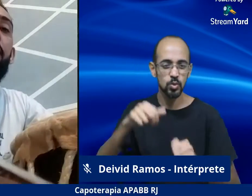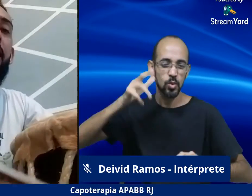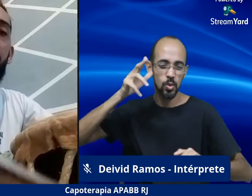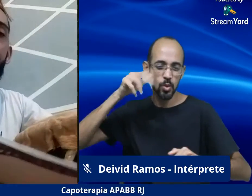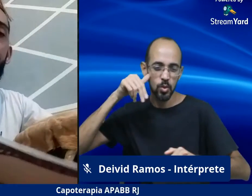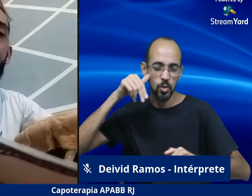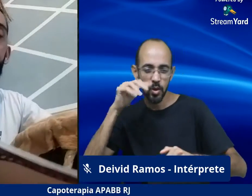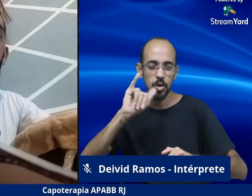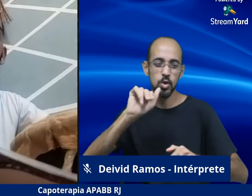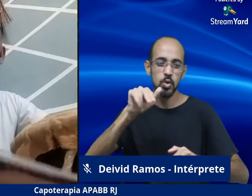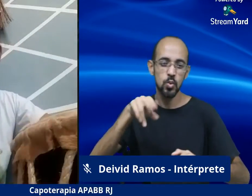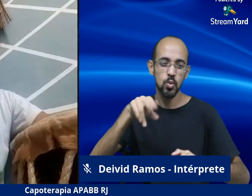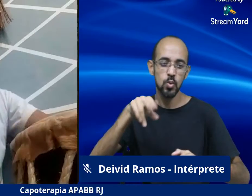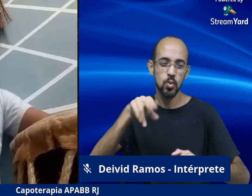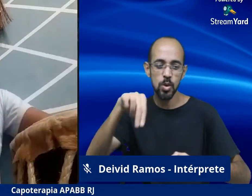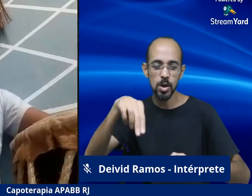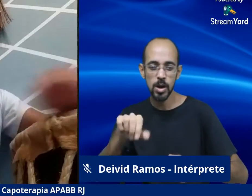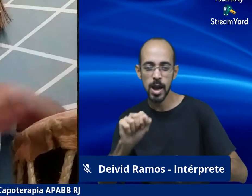Santa Maria.